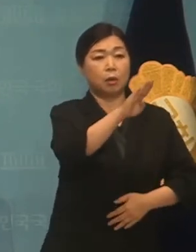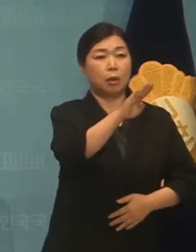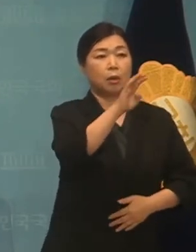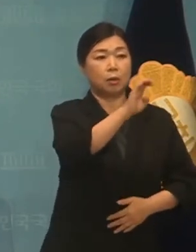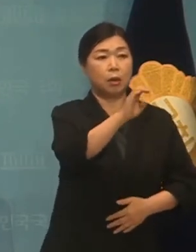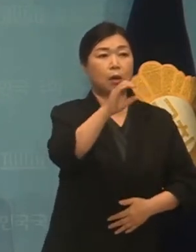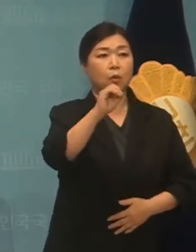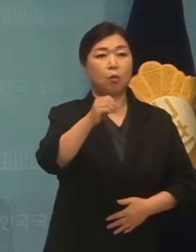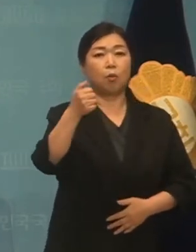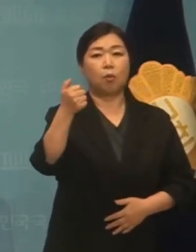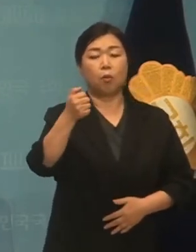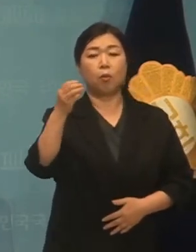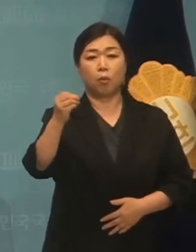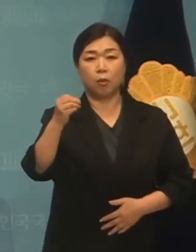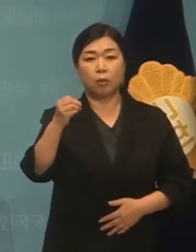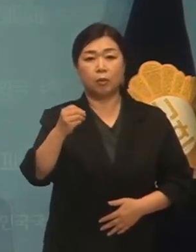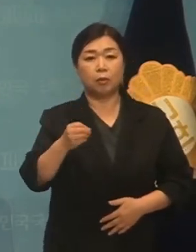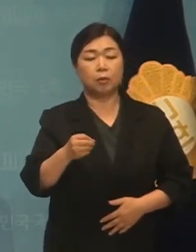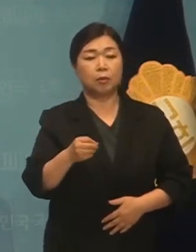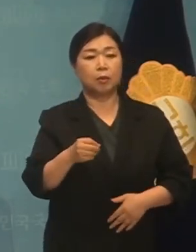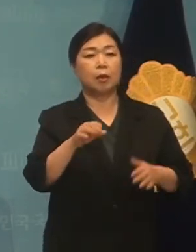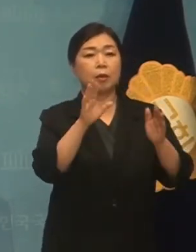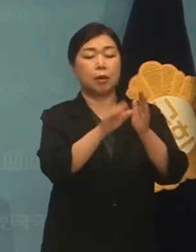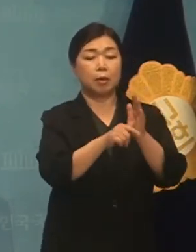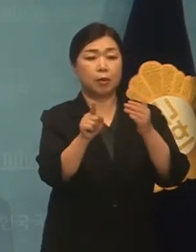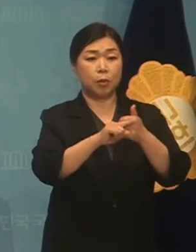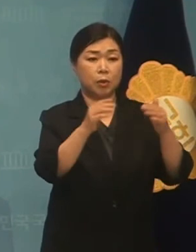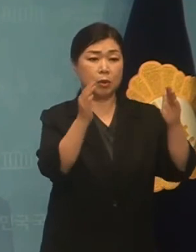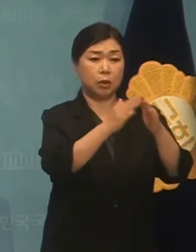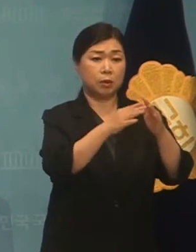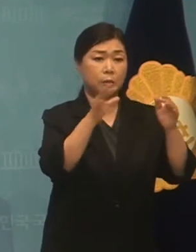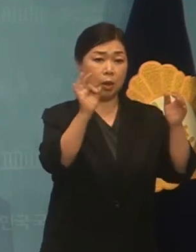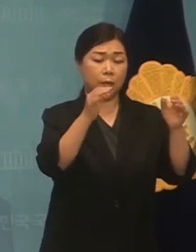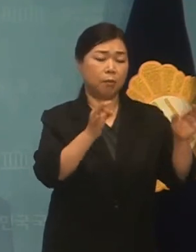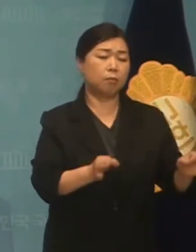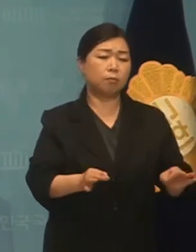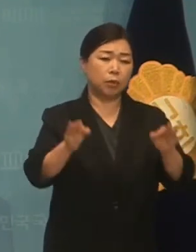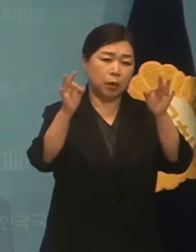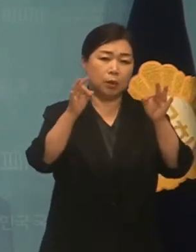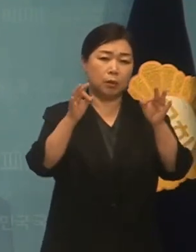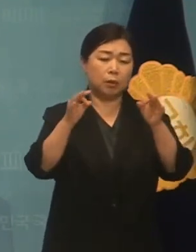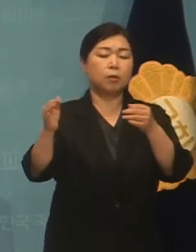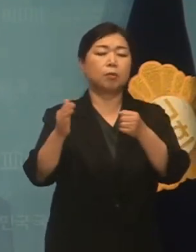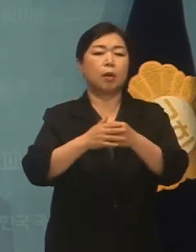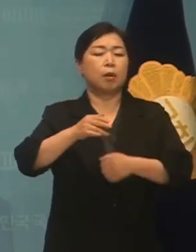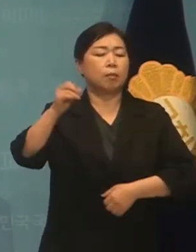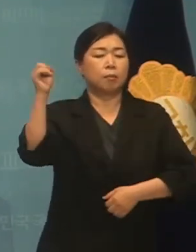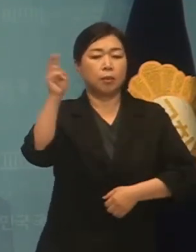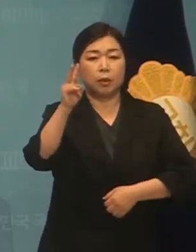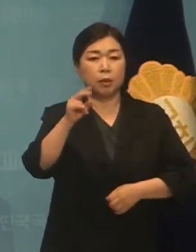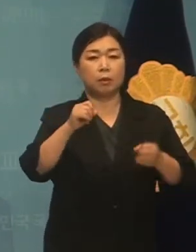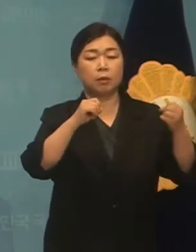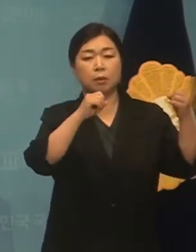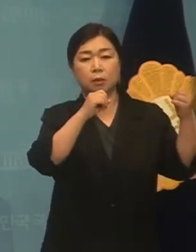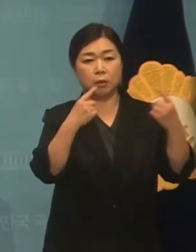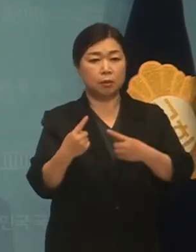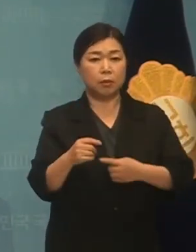세대들은 집값 폭탄으로 벼락 거지라는 신세를 감산하고